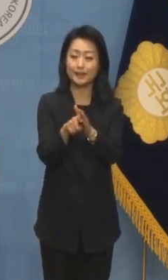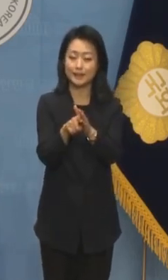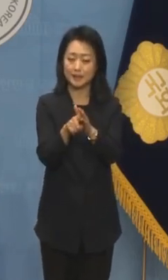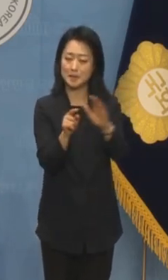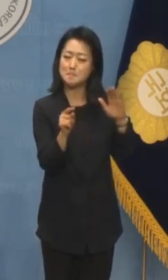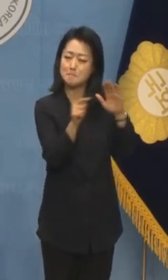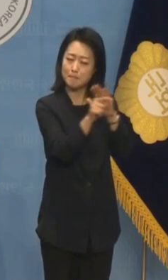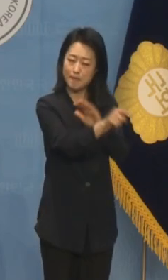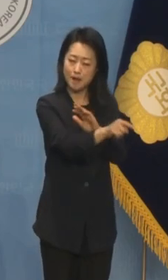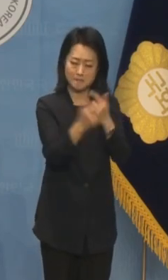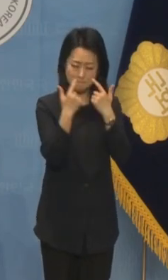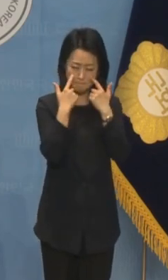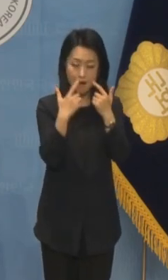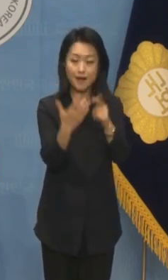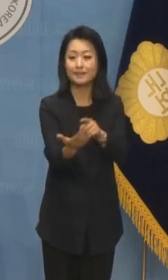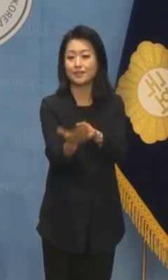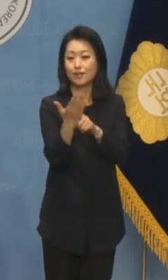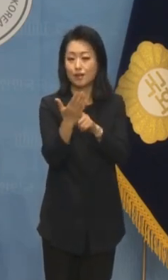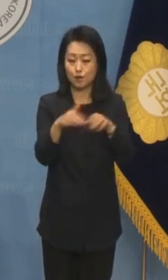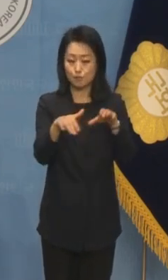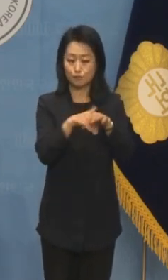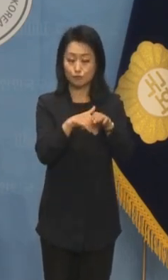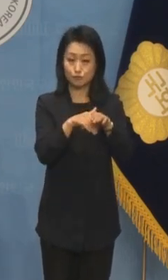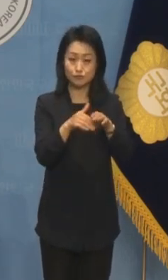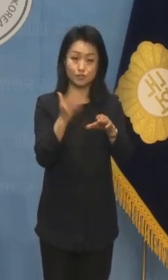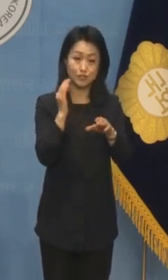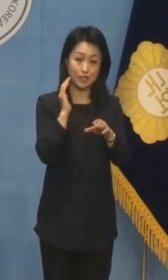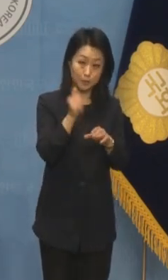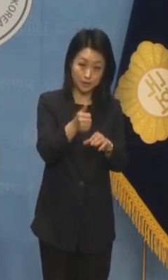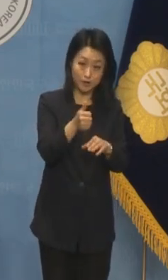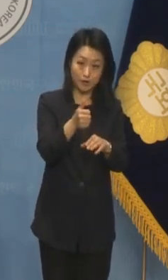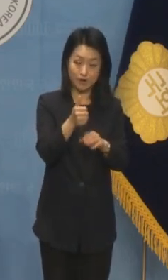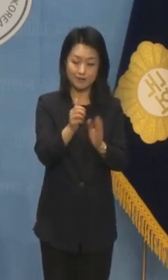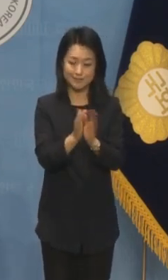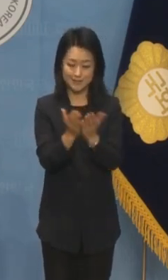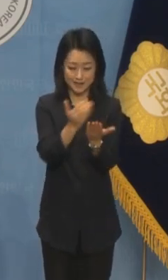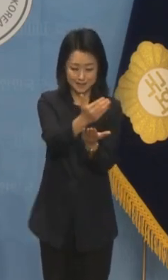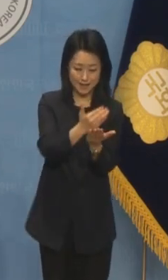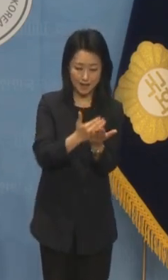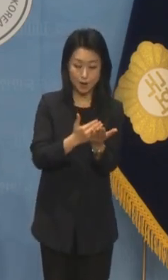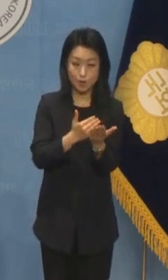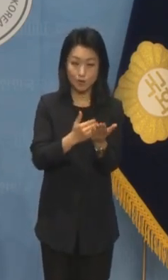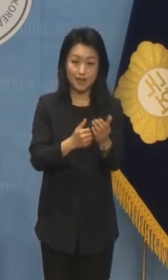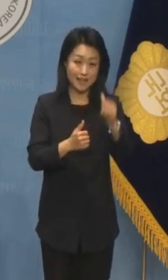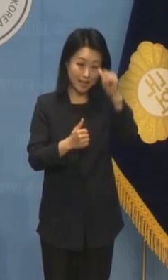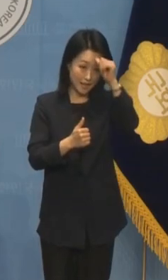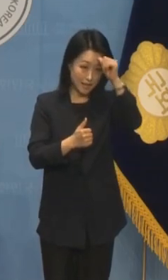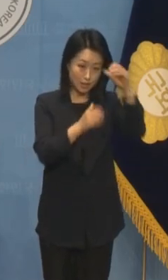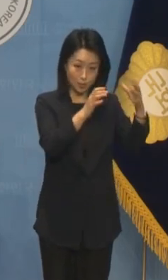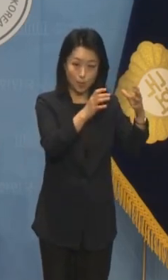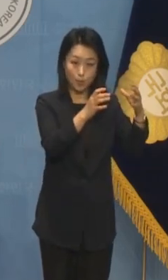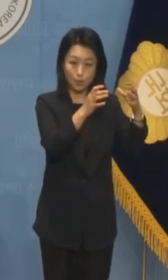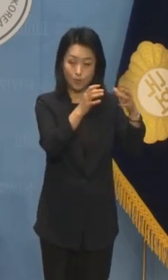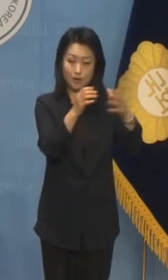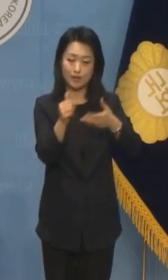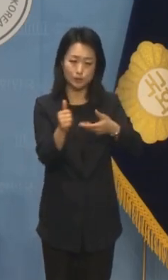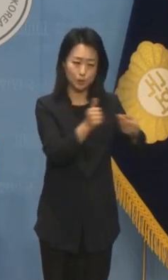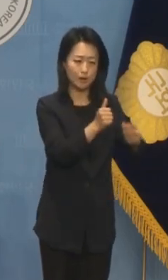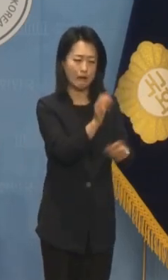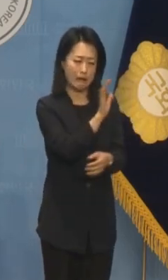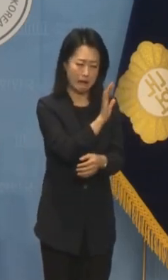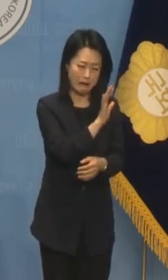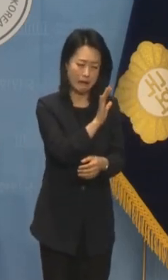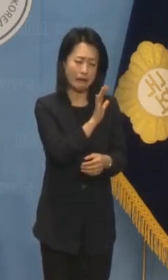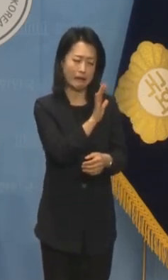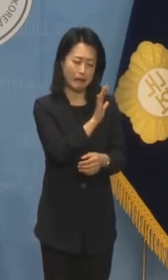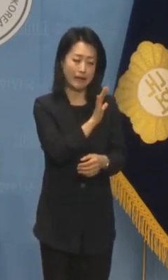방문으로 드러났습니다. 문재인 전 대통령은 회고록에 인도 측의 초청을 고사하니 인도 측에서 아내를